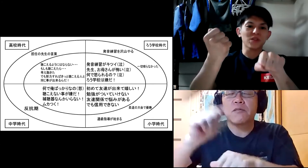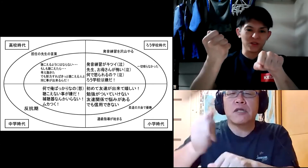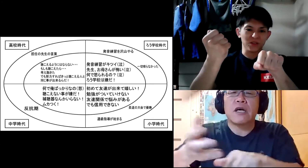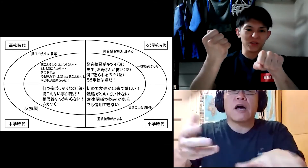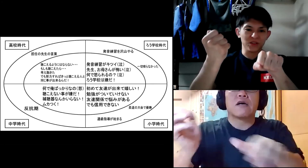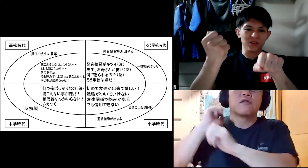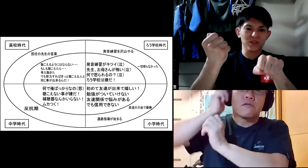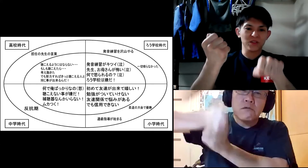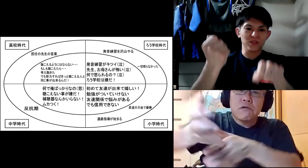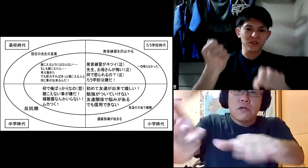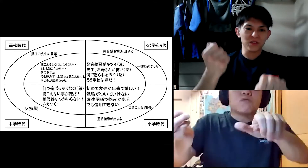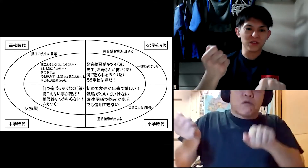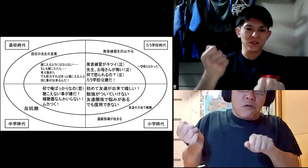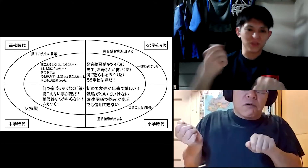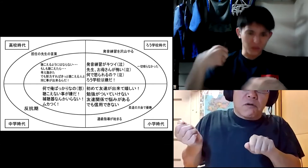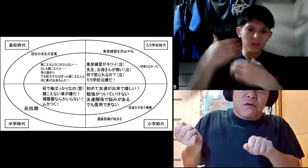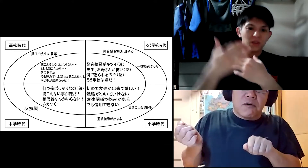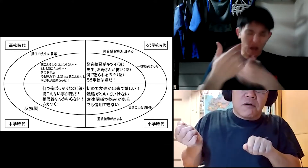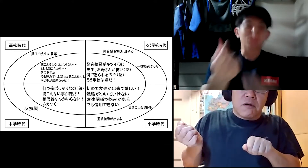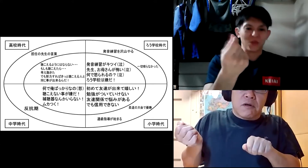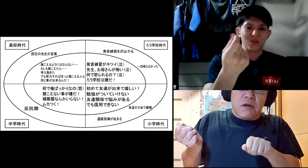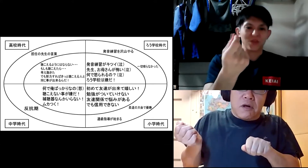初めて、柔道で優勝。